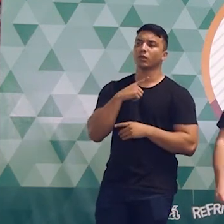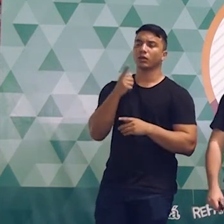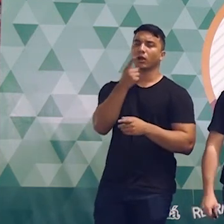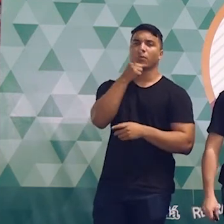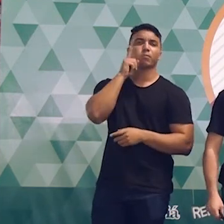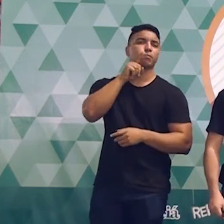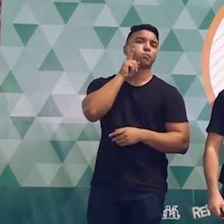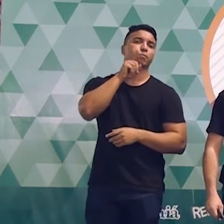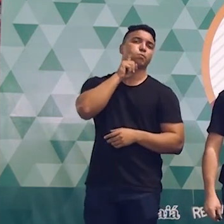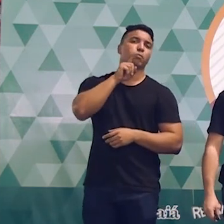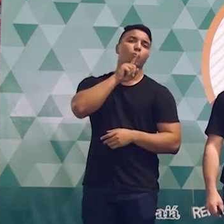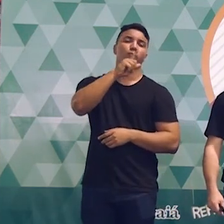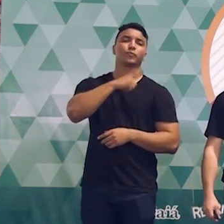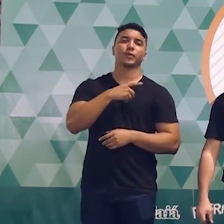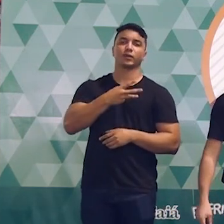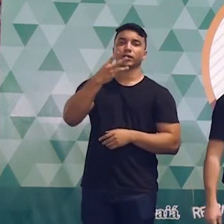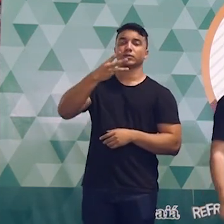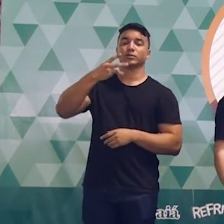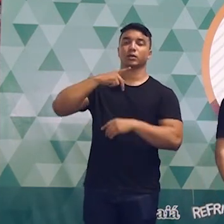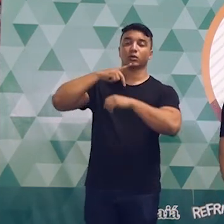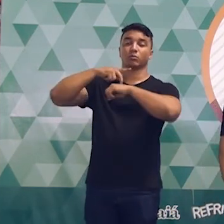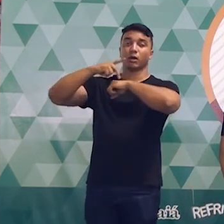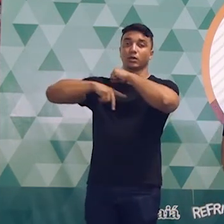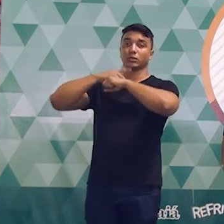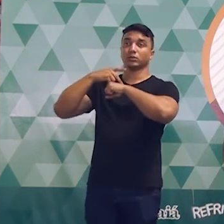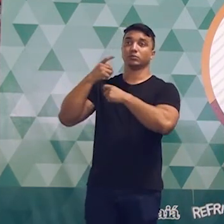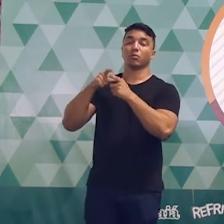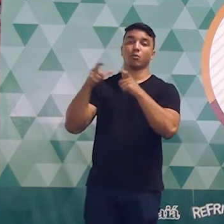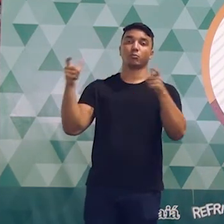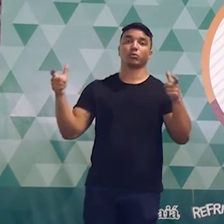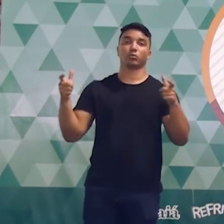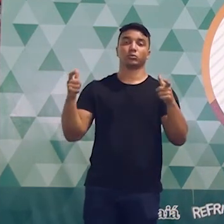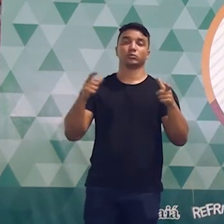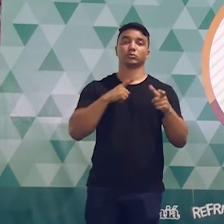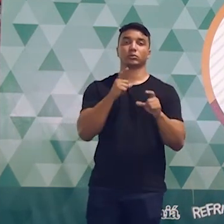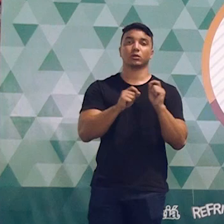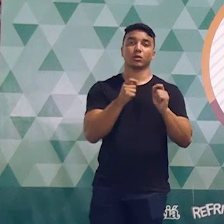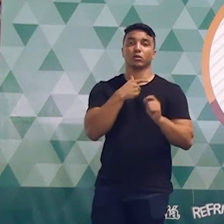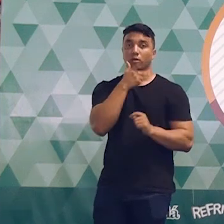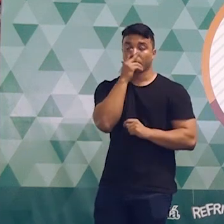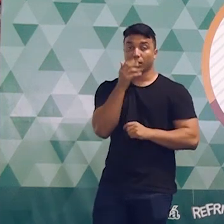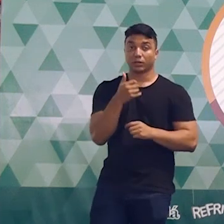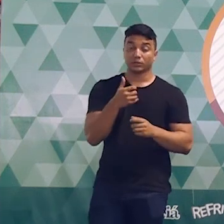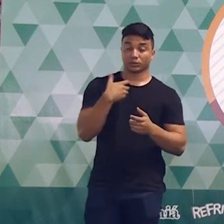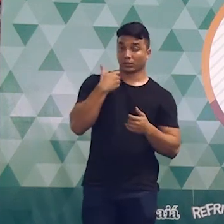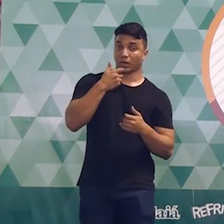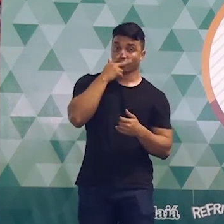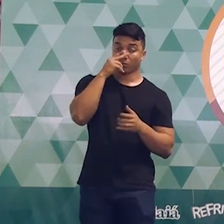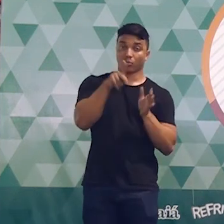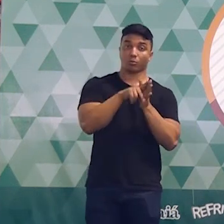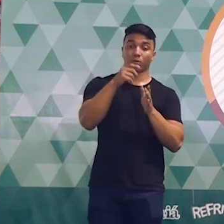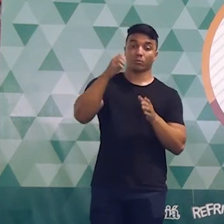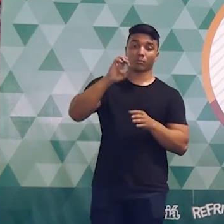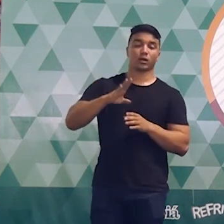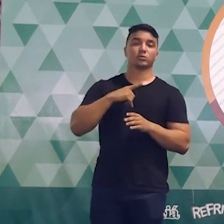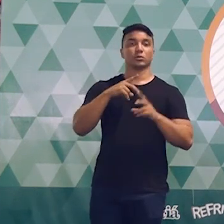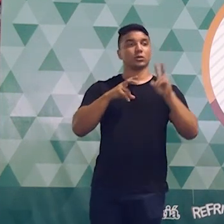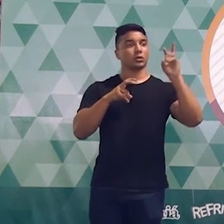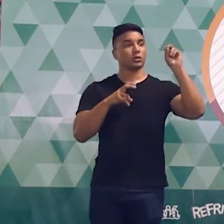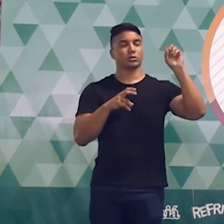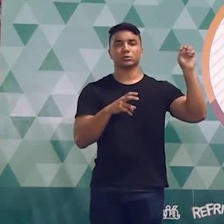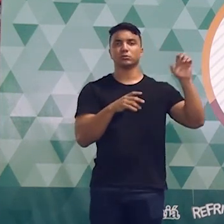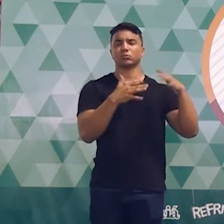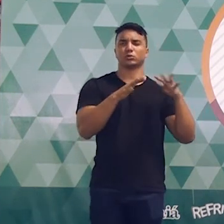Estados Unidos é o terceiro país mais populoso do mundo, e ele é praticamente da idade do Brasil, tem mais ou menos 500 anos